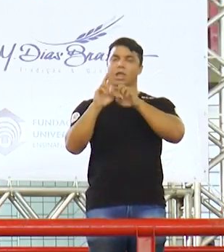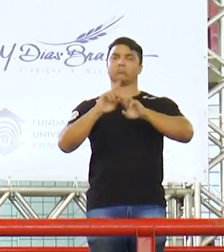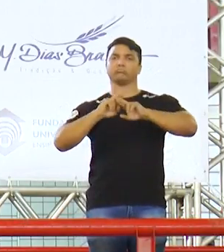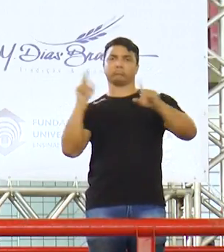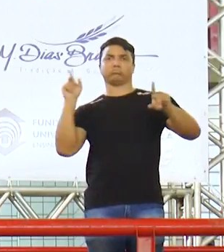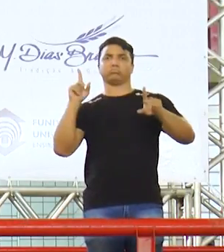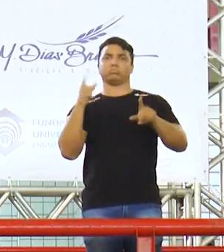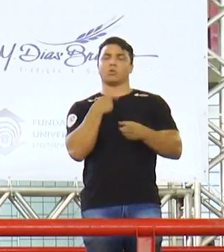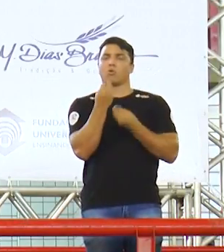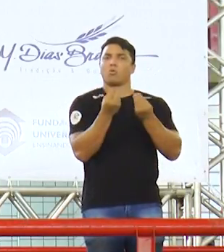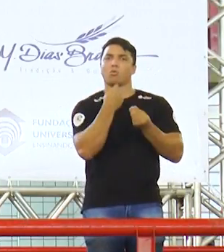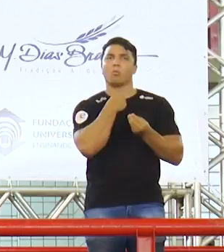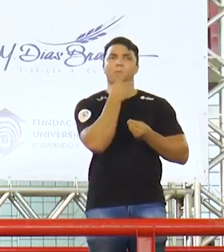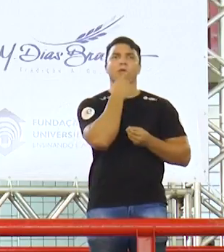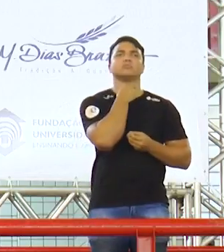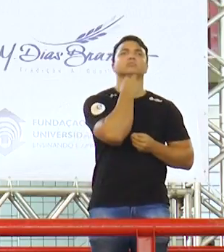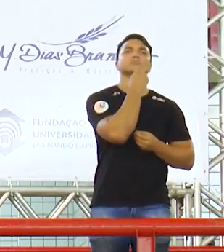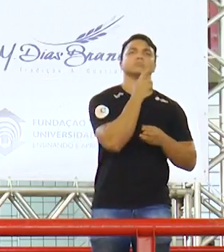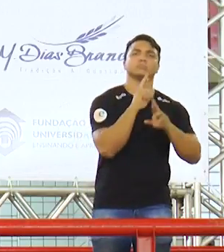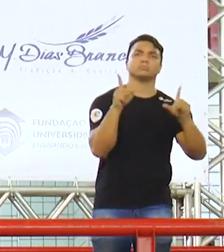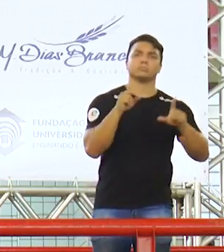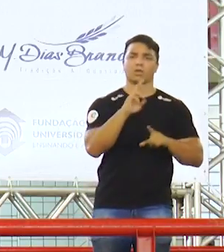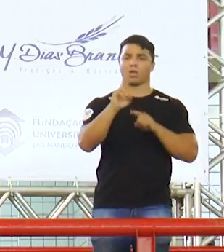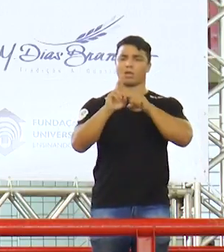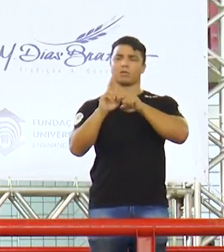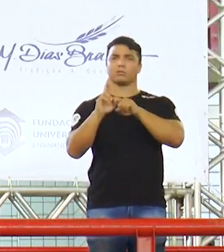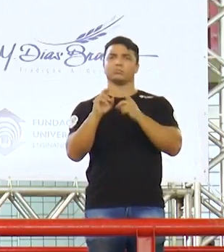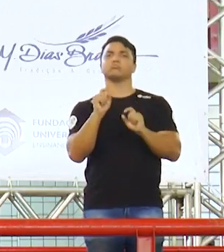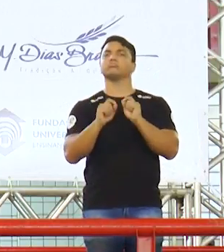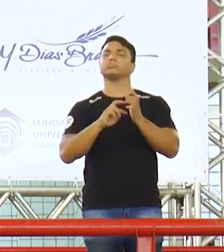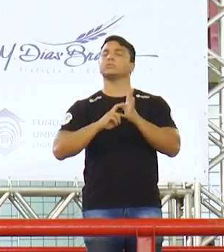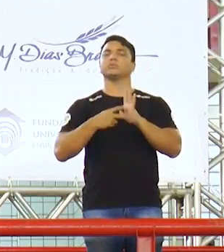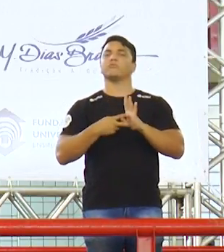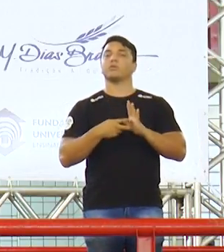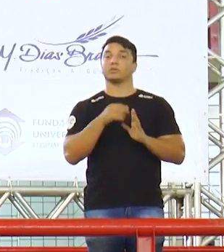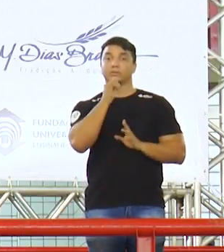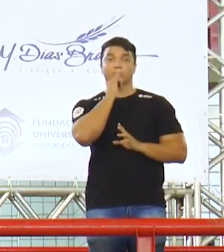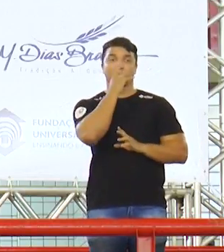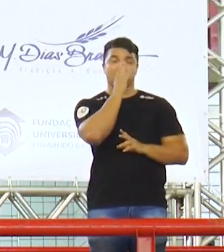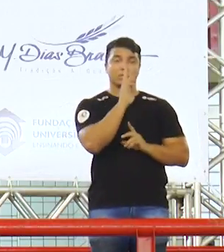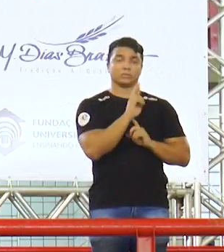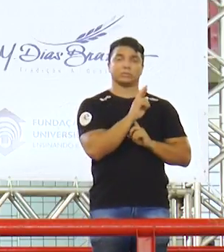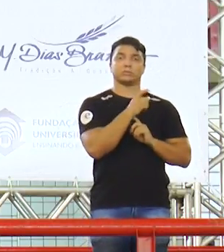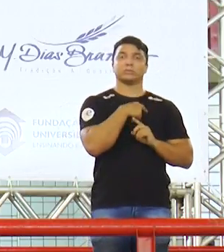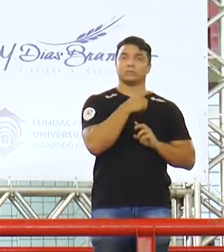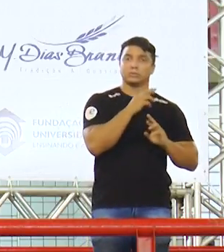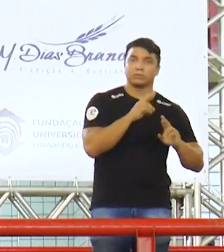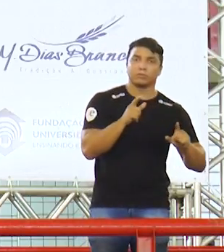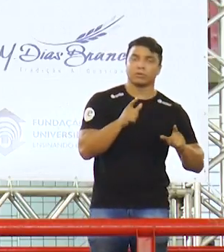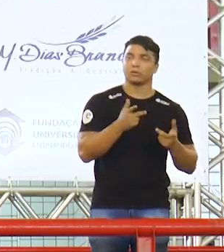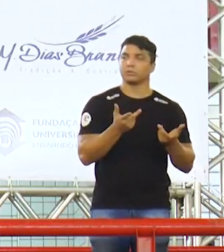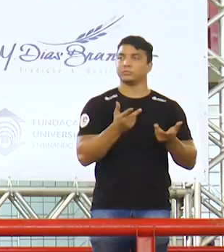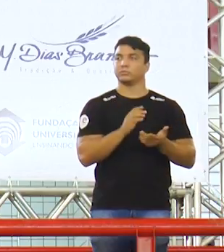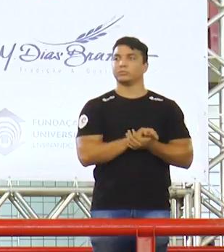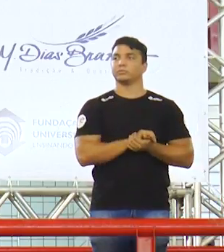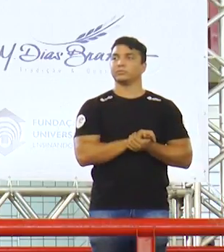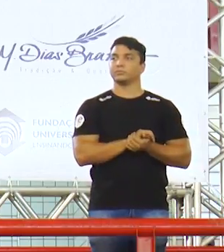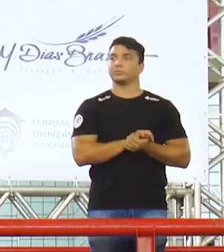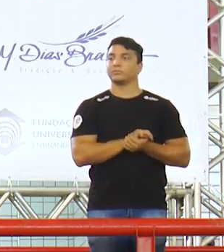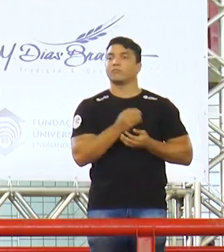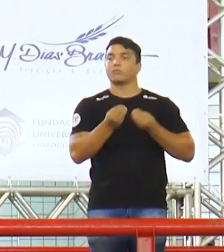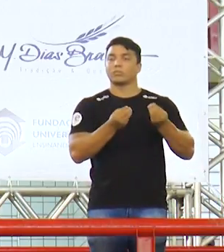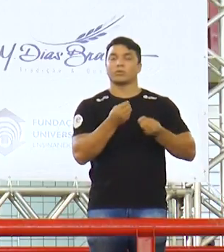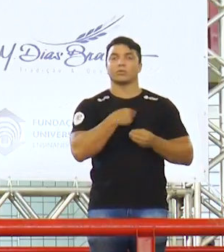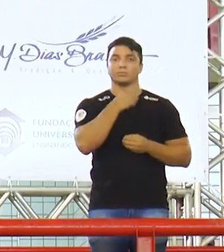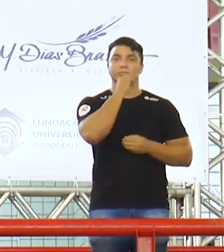retroflexo. O que é esse R retroflexo? É o Rzinho que alguns por lá dizem quando vão